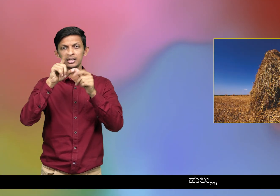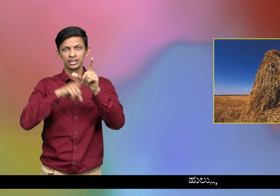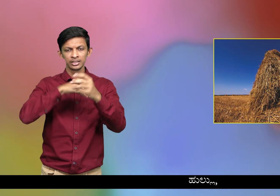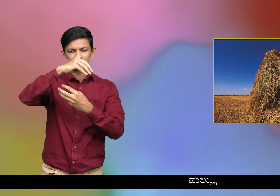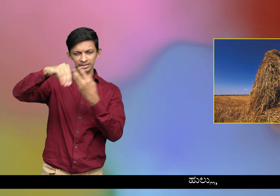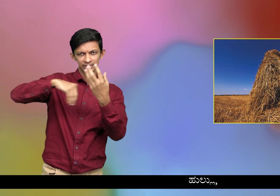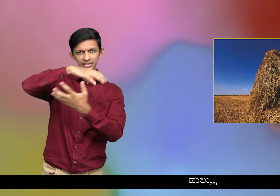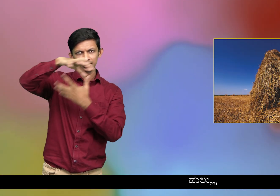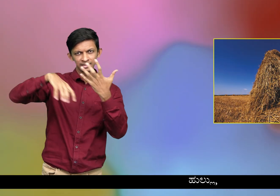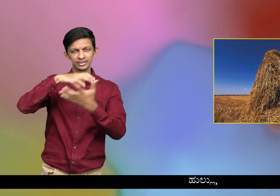ಹುಲ್ಲು